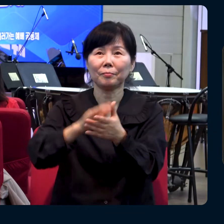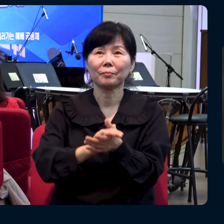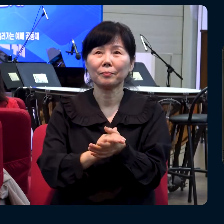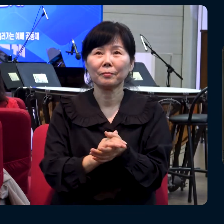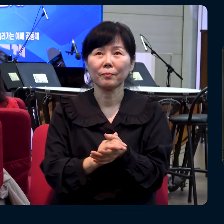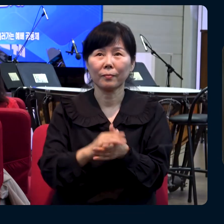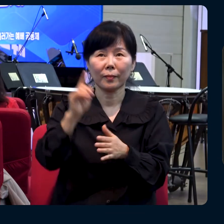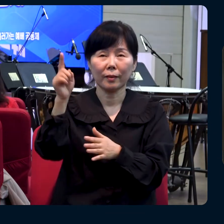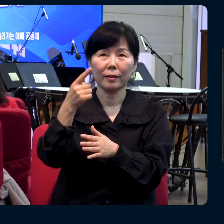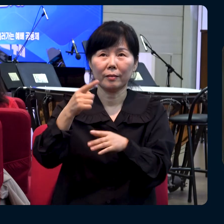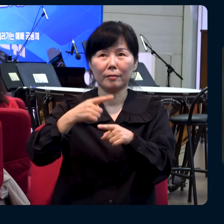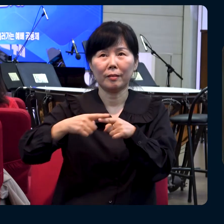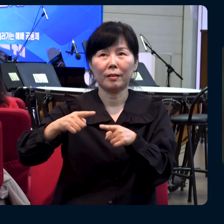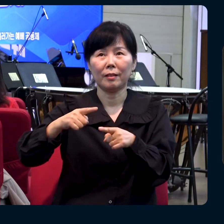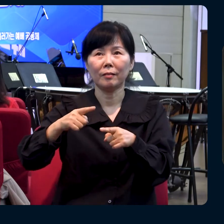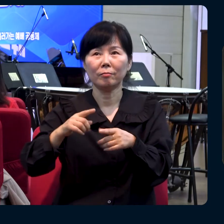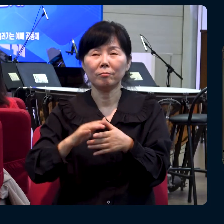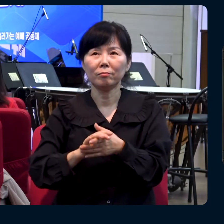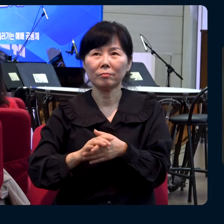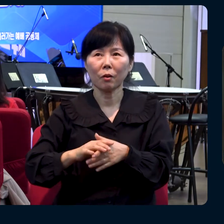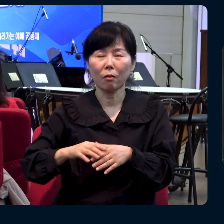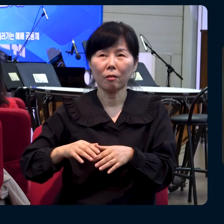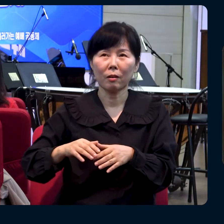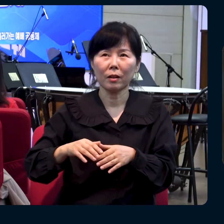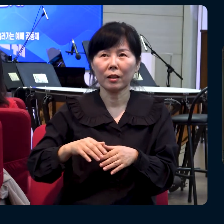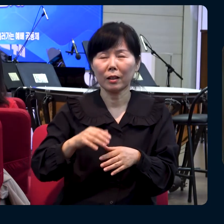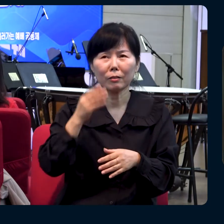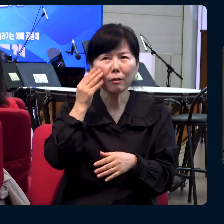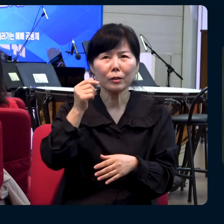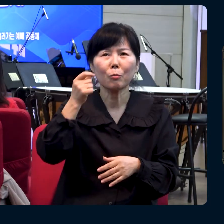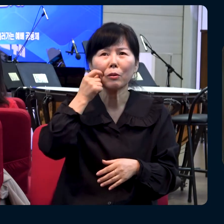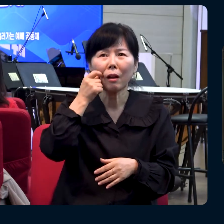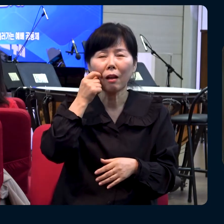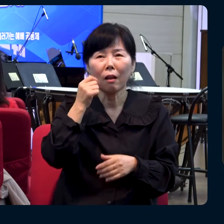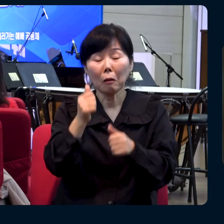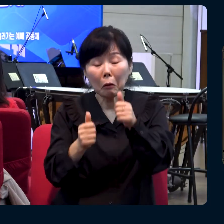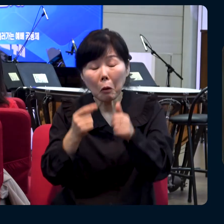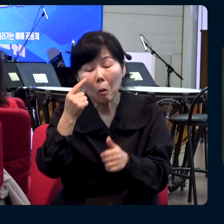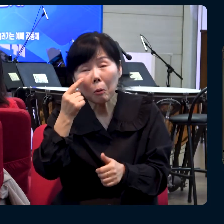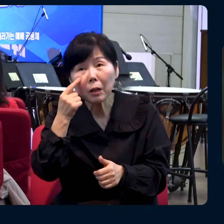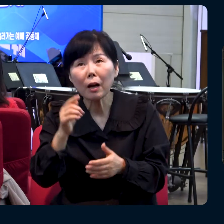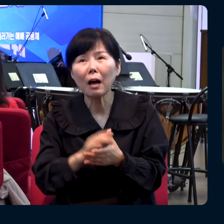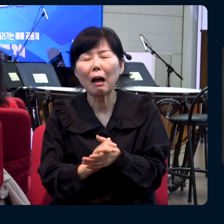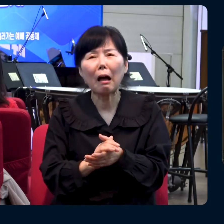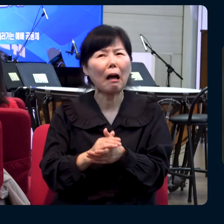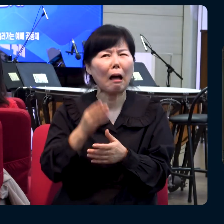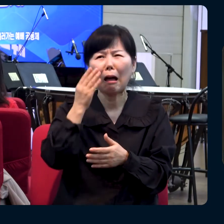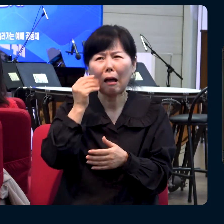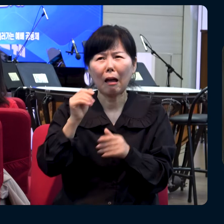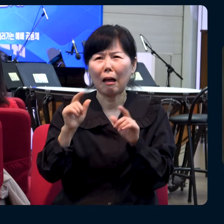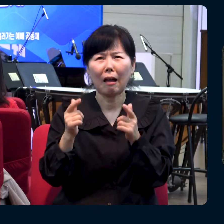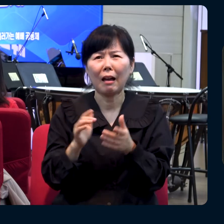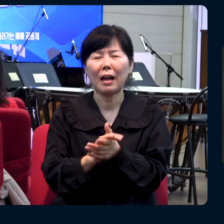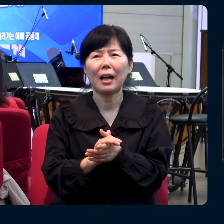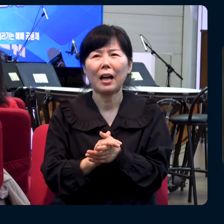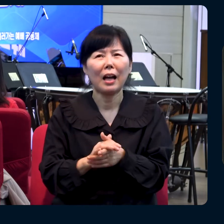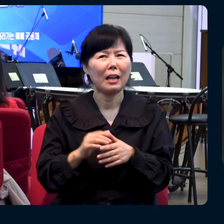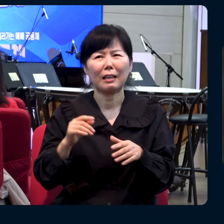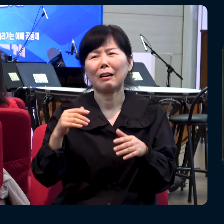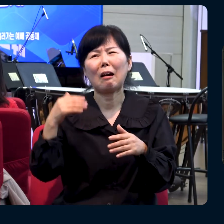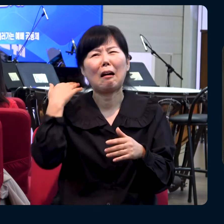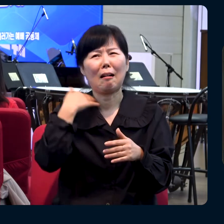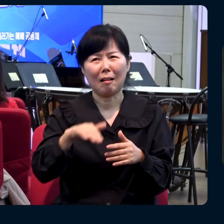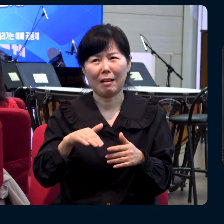칼을 군복에 차고는 익숙하지 못하고 시험적으로 걸어보다가 사울에게 말하되 익숙하지 못하니 이것을 입고